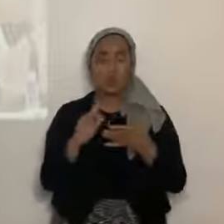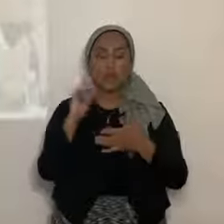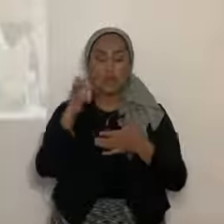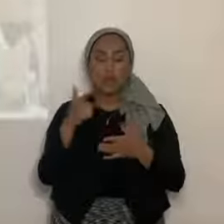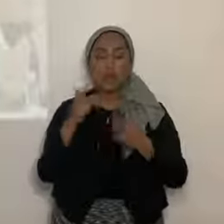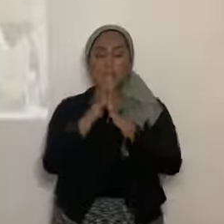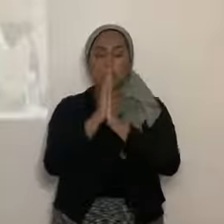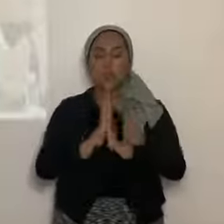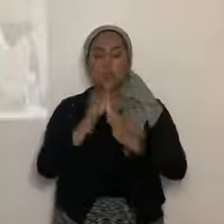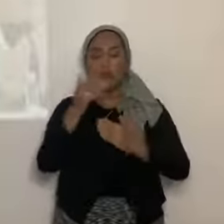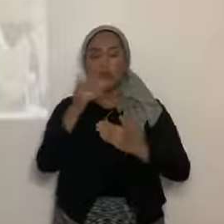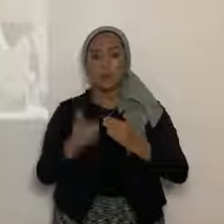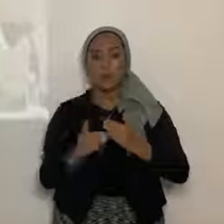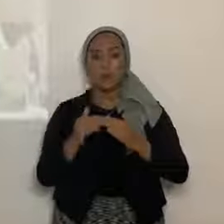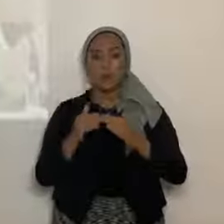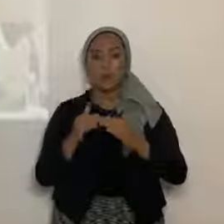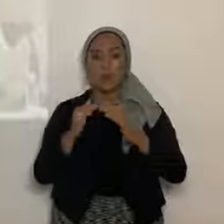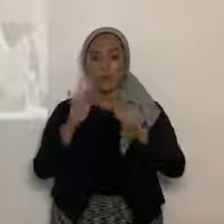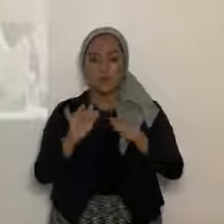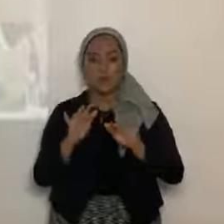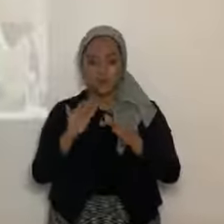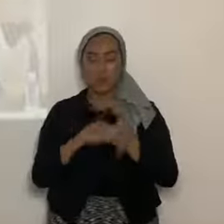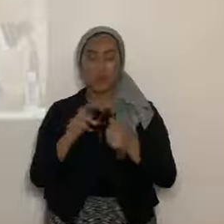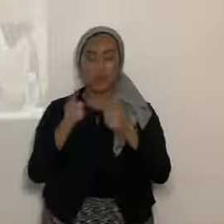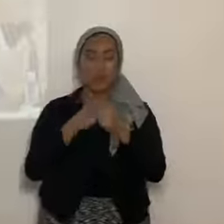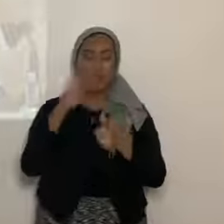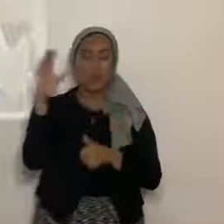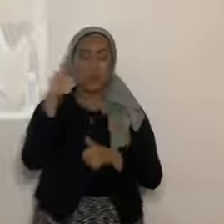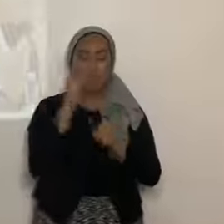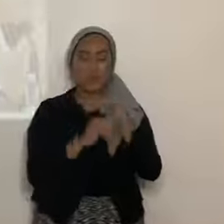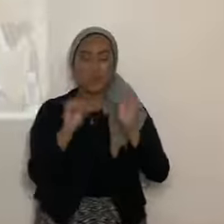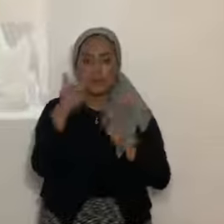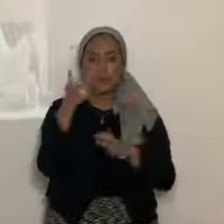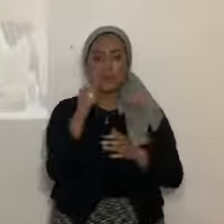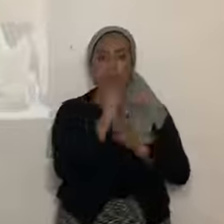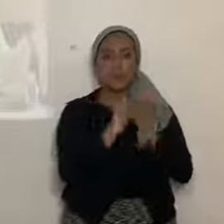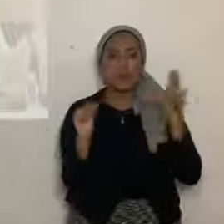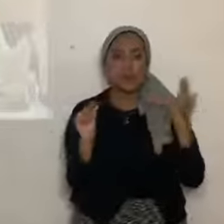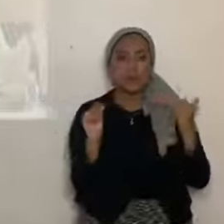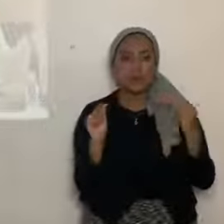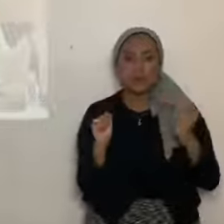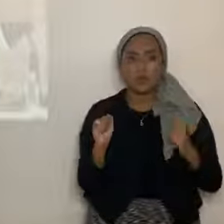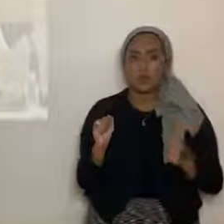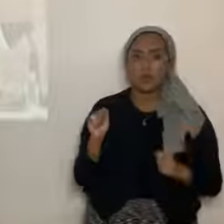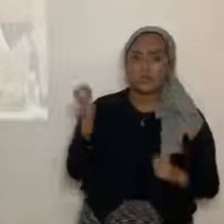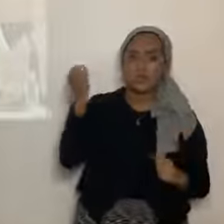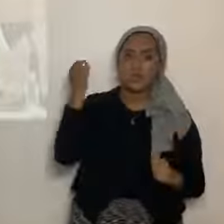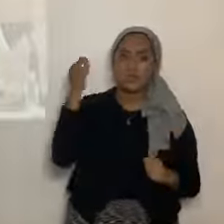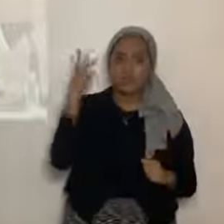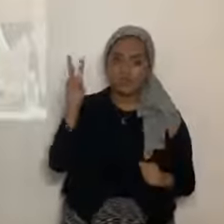oración. Con oración. Y 1 Corintios 10, verso 16 y 17.